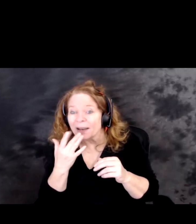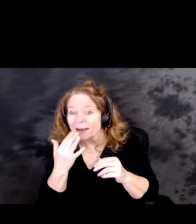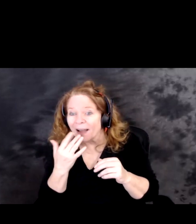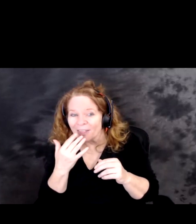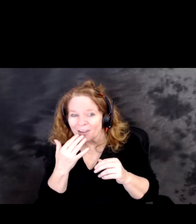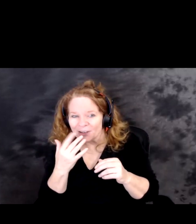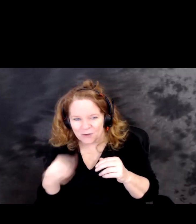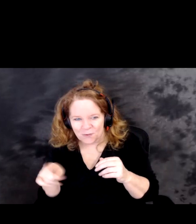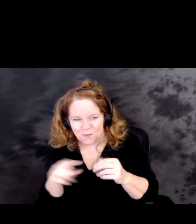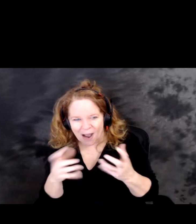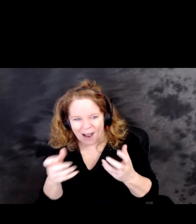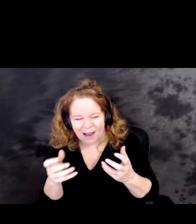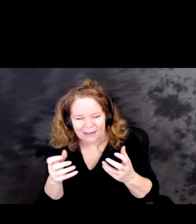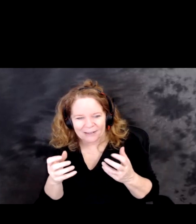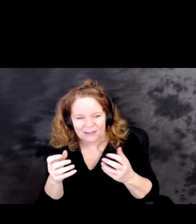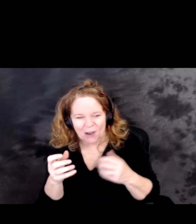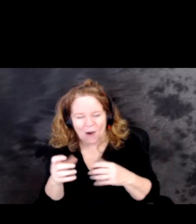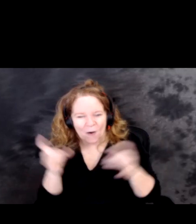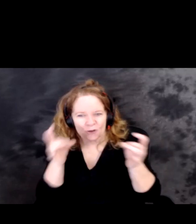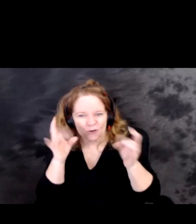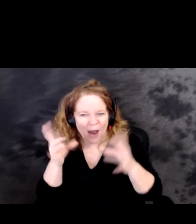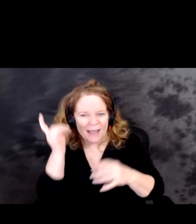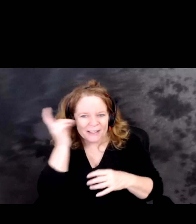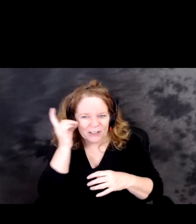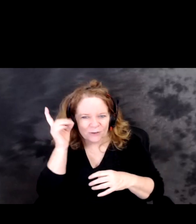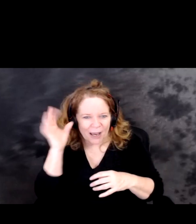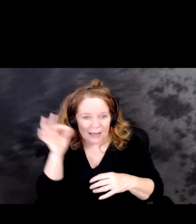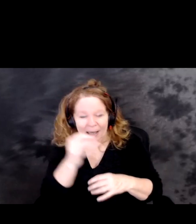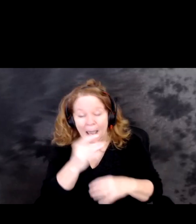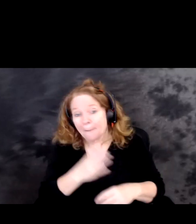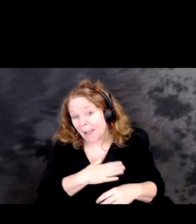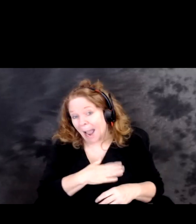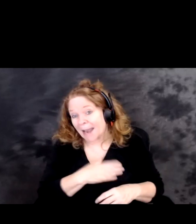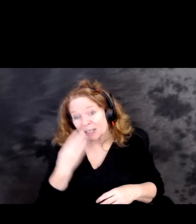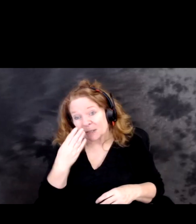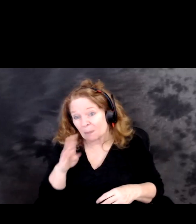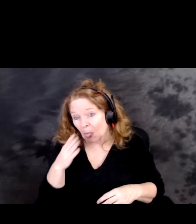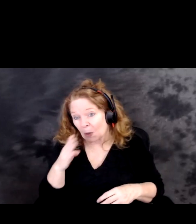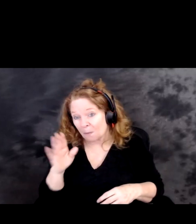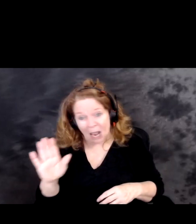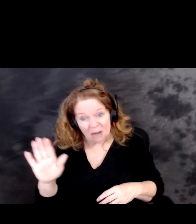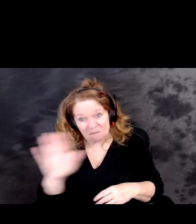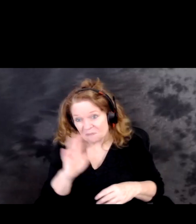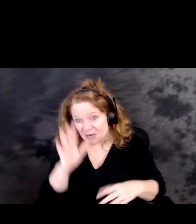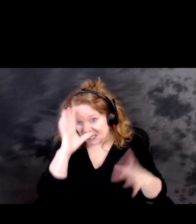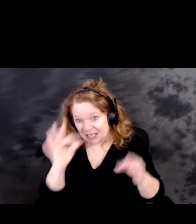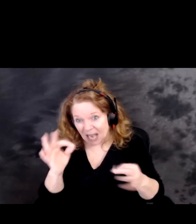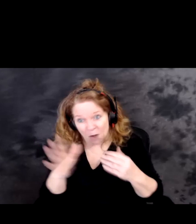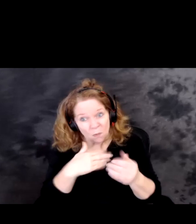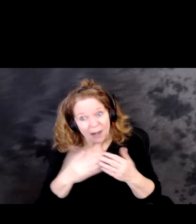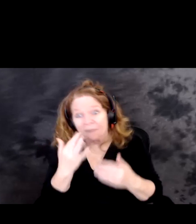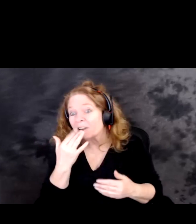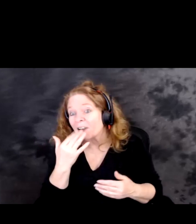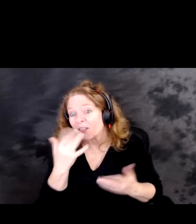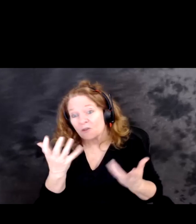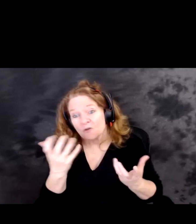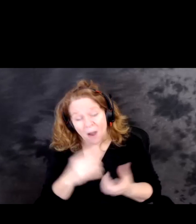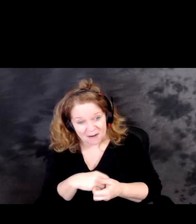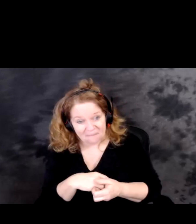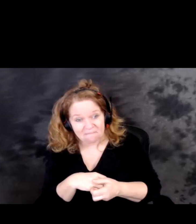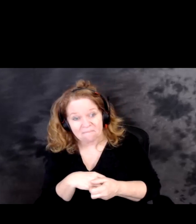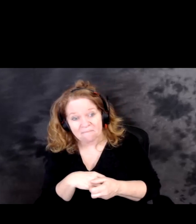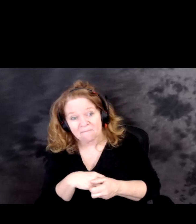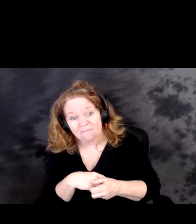Y aquí está cómo se va a mirar. Aquí está la libélula Drastic Drake. Y yo la hice azul, pero ustedes pueden hacerlo